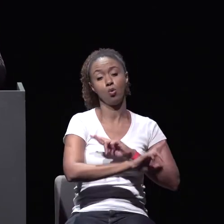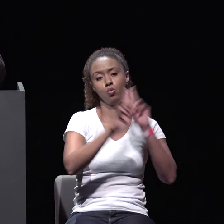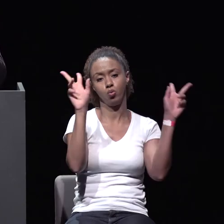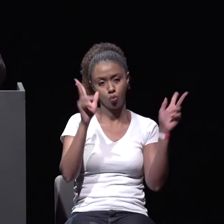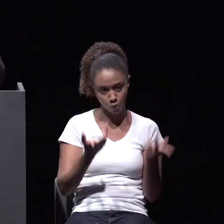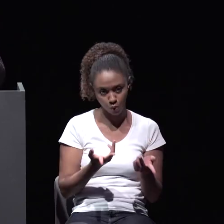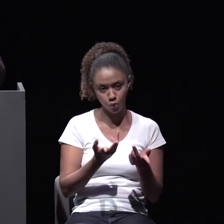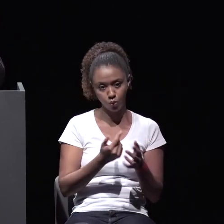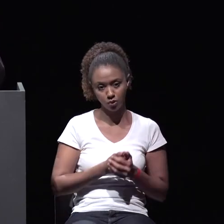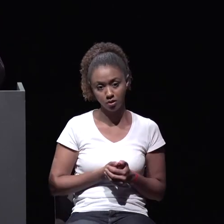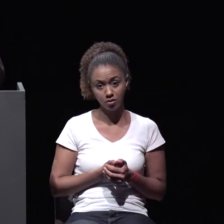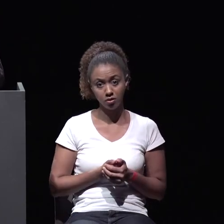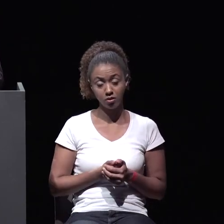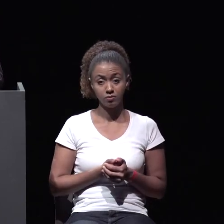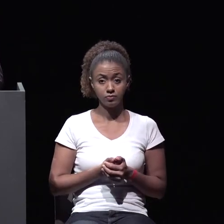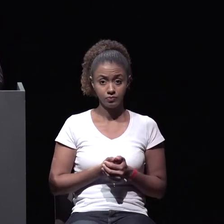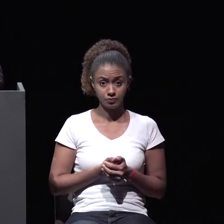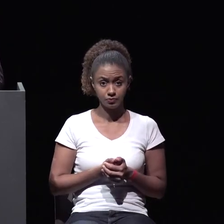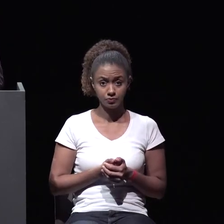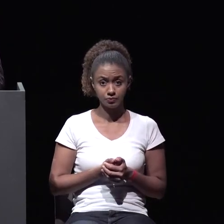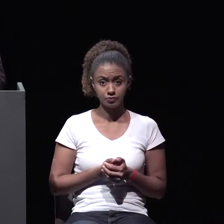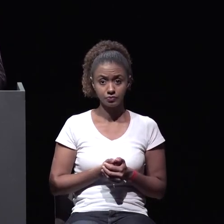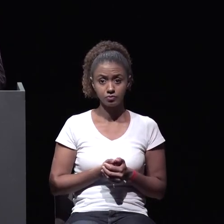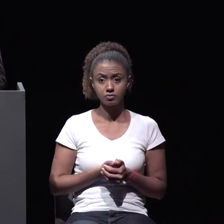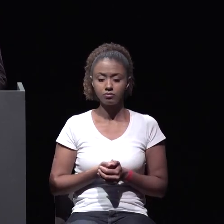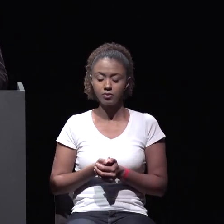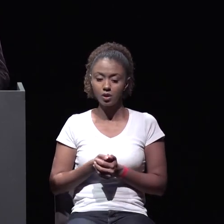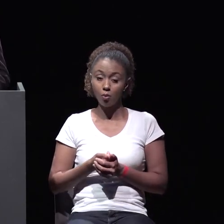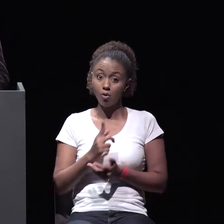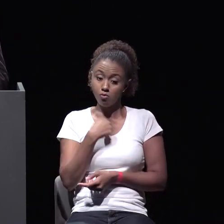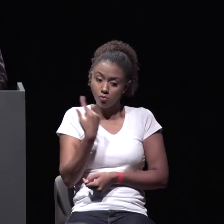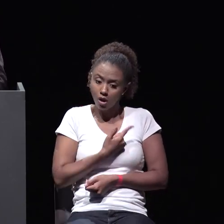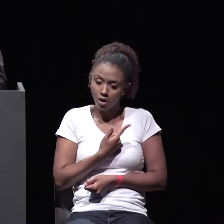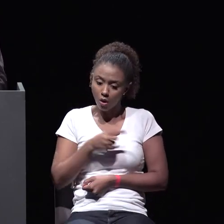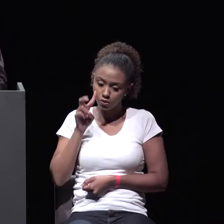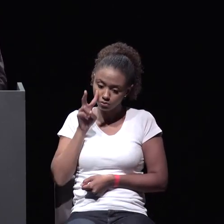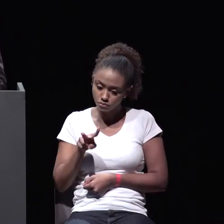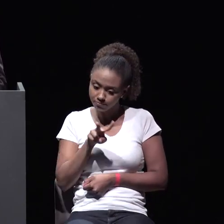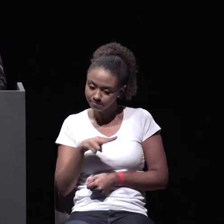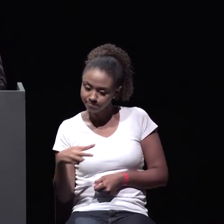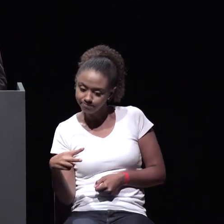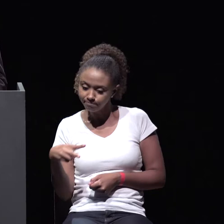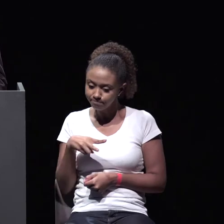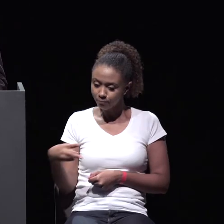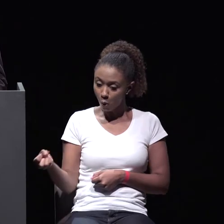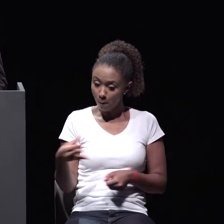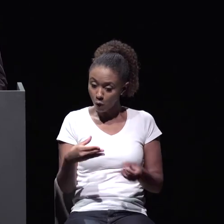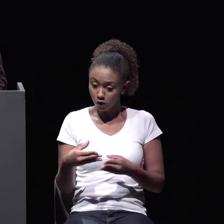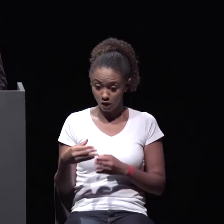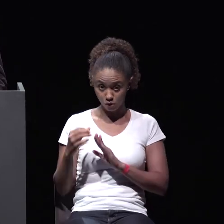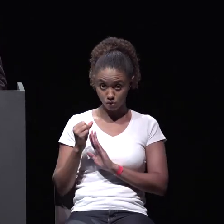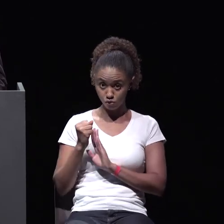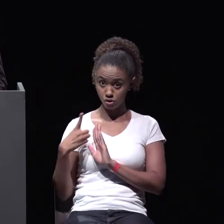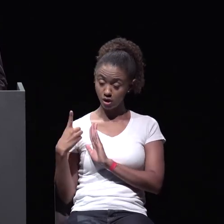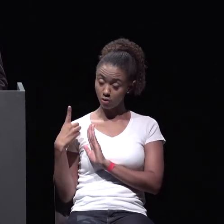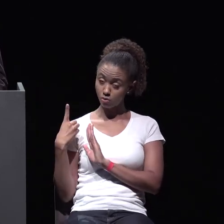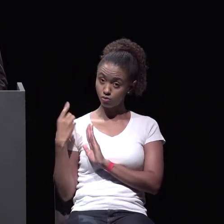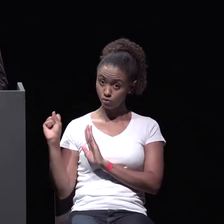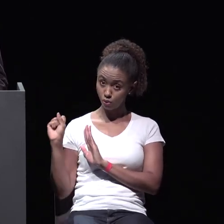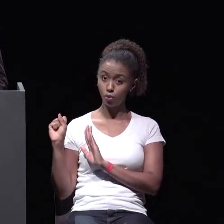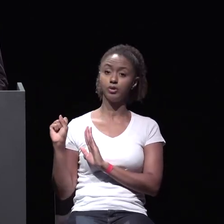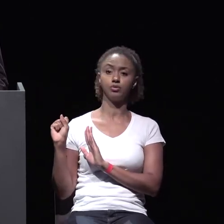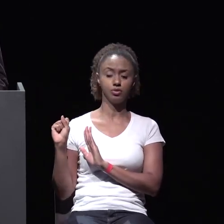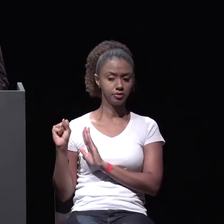nós essa visão moderna essa visão do modernismo sobre o século 18 ela é quase que é essencial